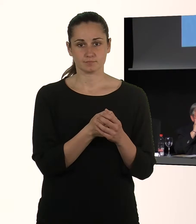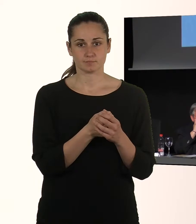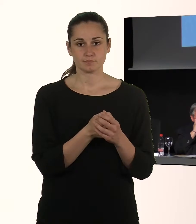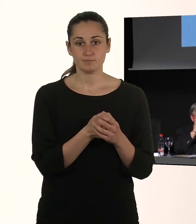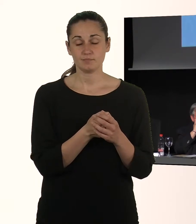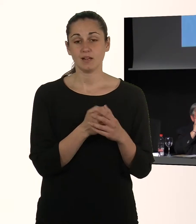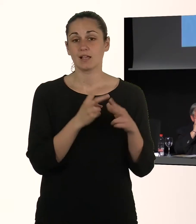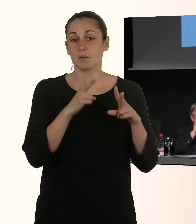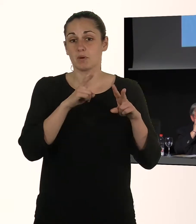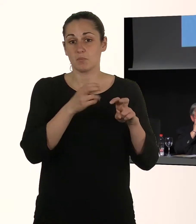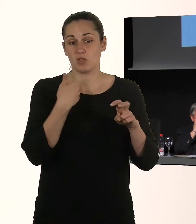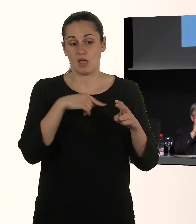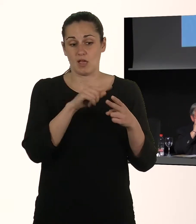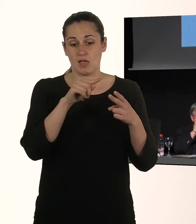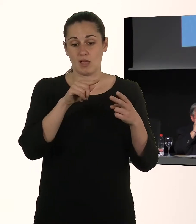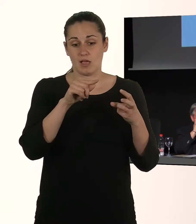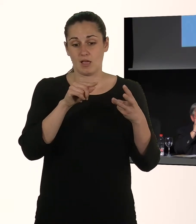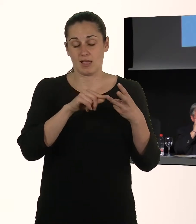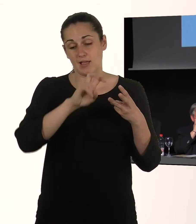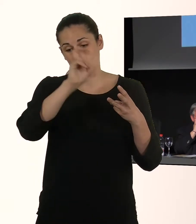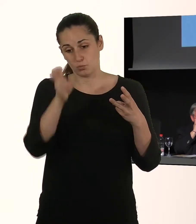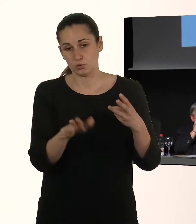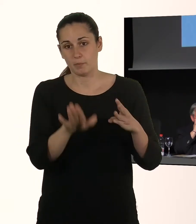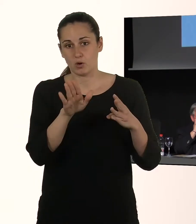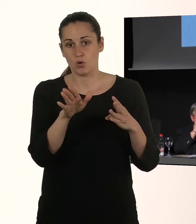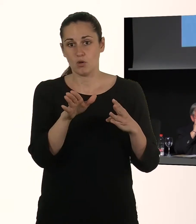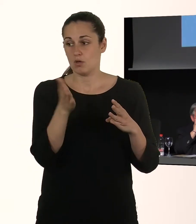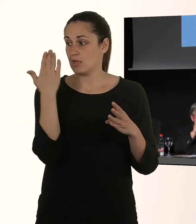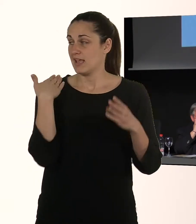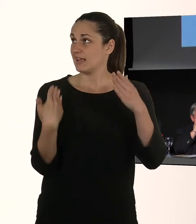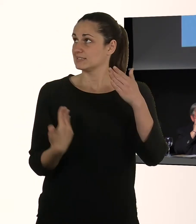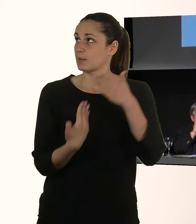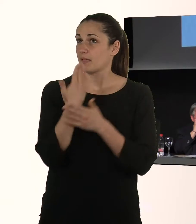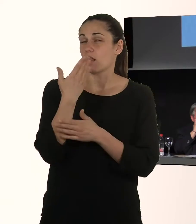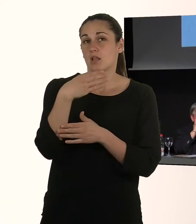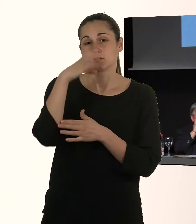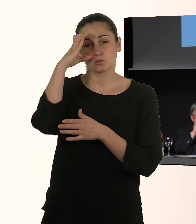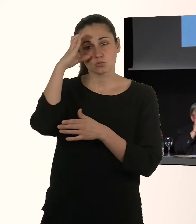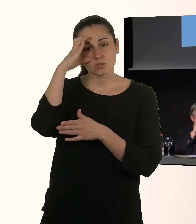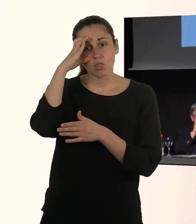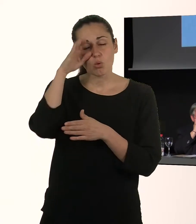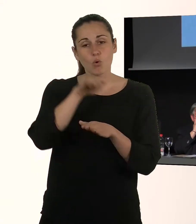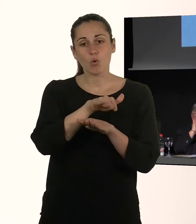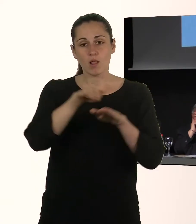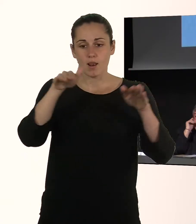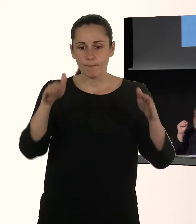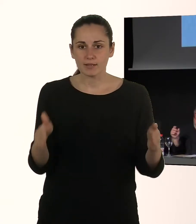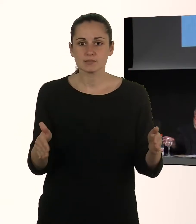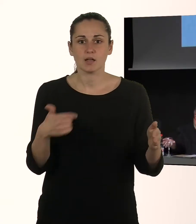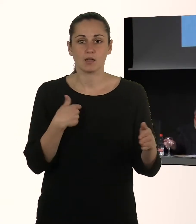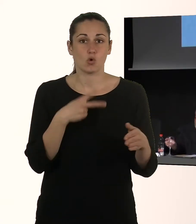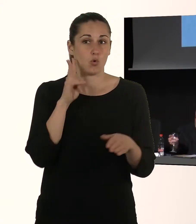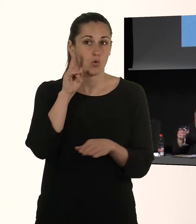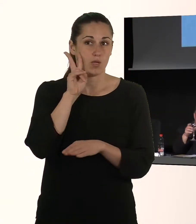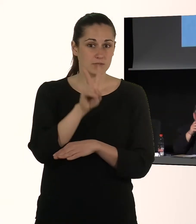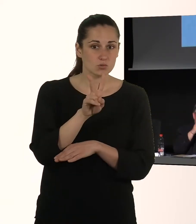tendríamos que estar ya en otro punto, pero en parte por lo que he estado escuchando esta mañana, ¿no?, en la mesa redonda a la que he llegado a la